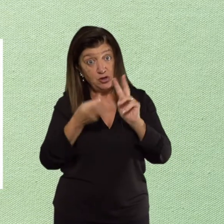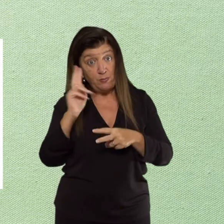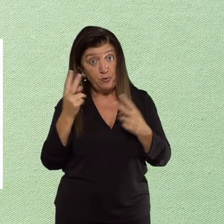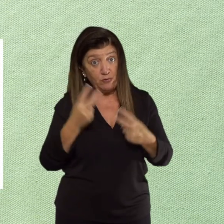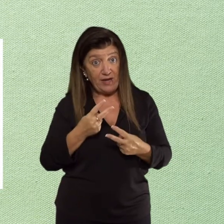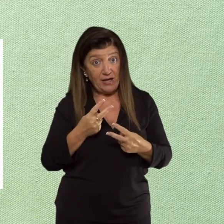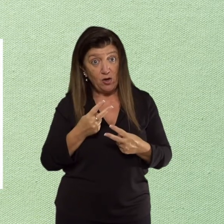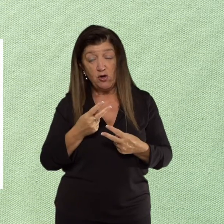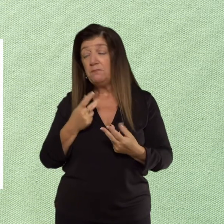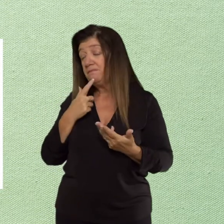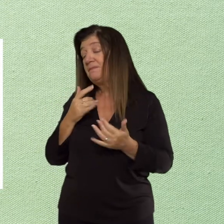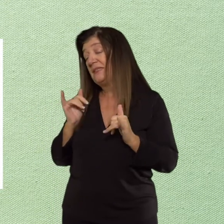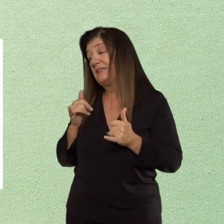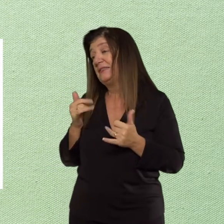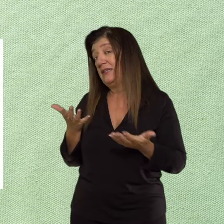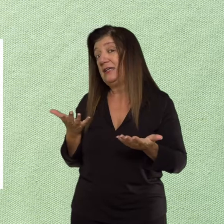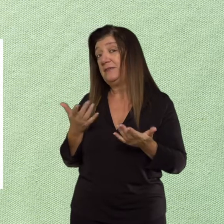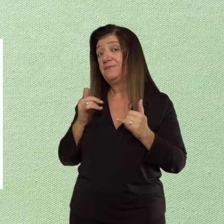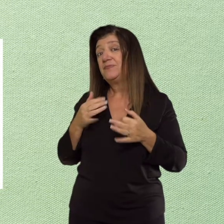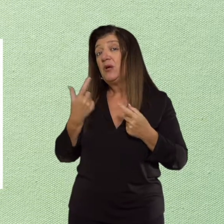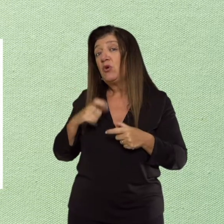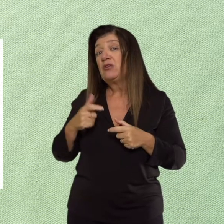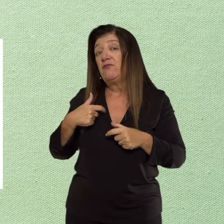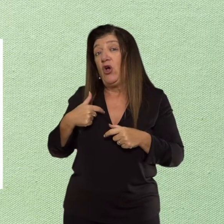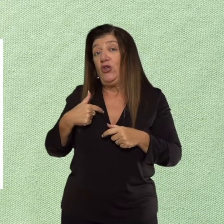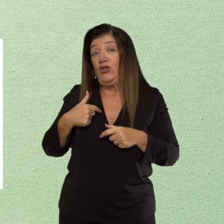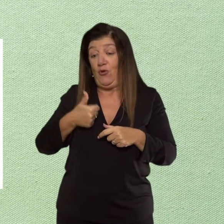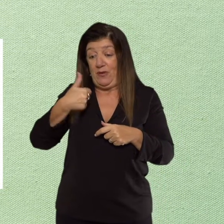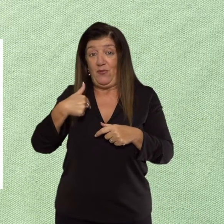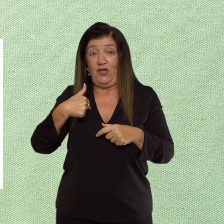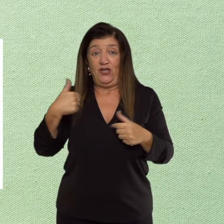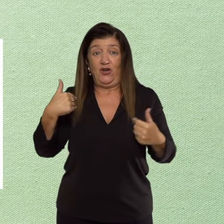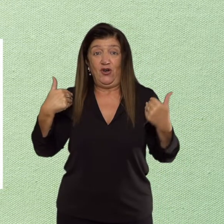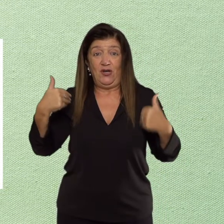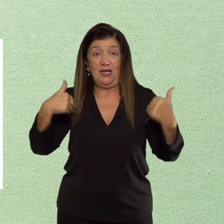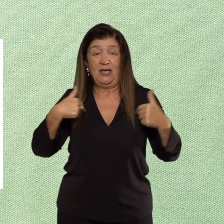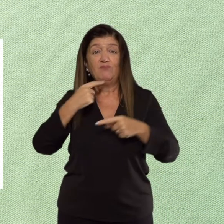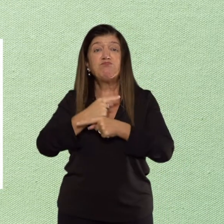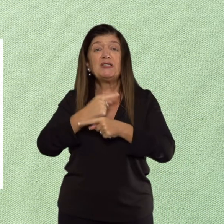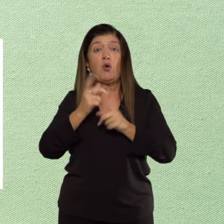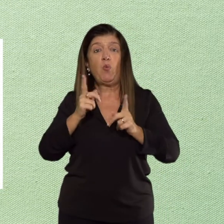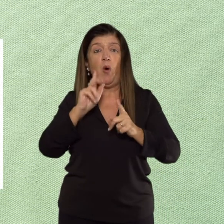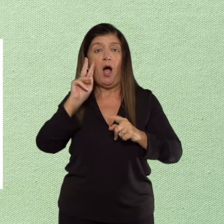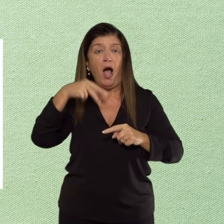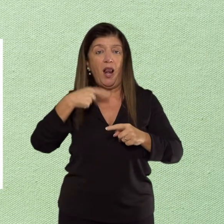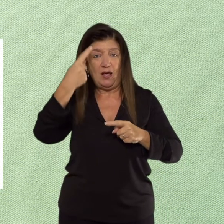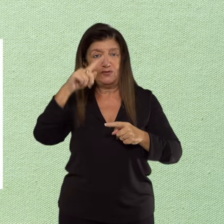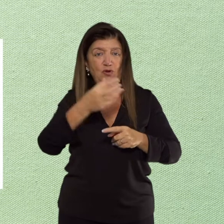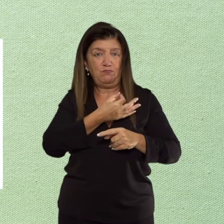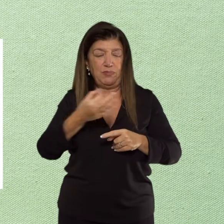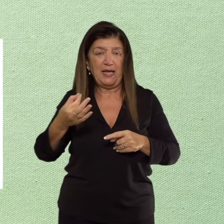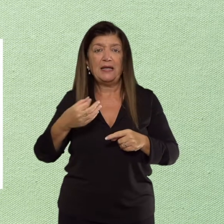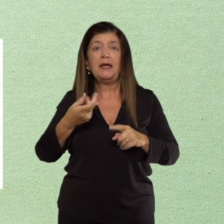alla fine, almeno nel settore in cui lavoro, che mi occupo per la maggior